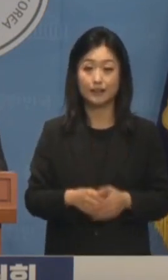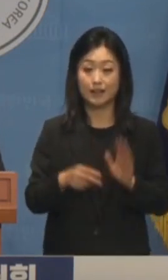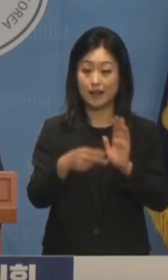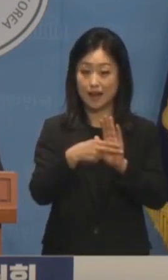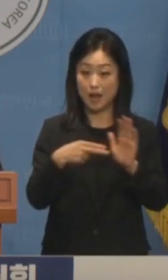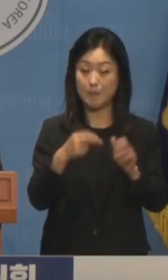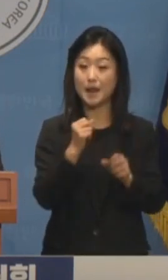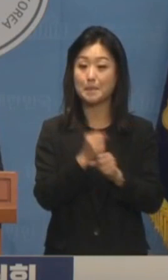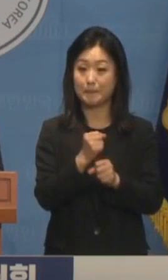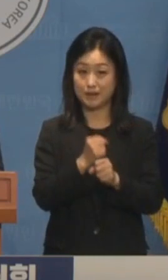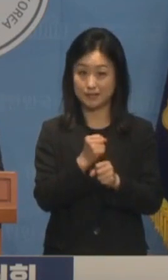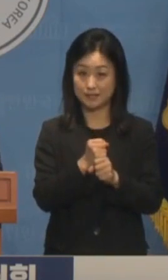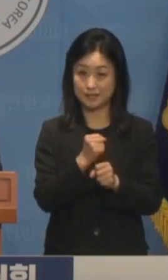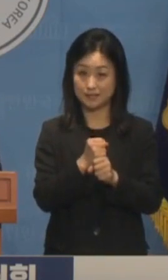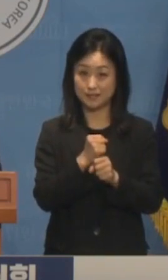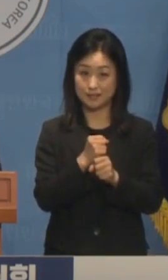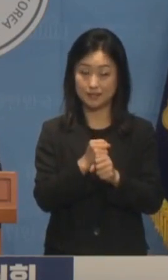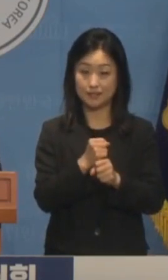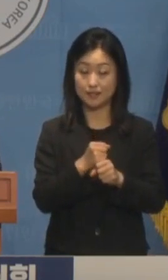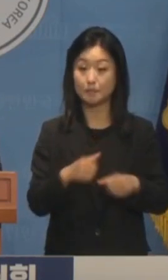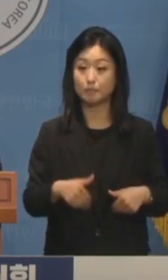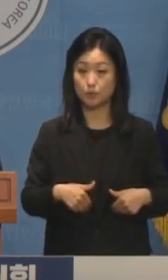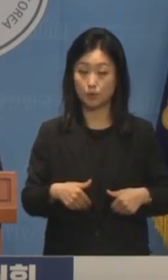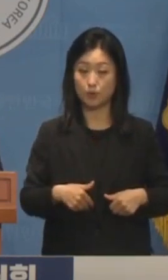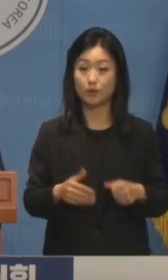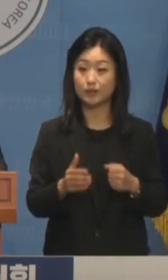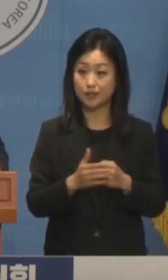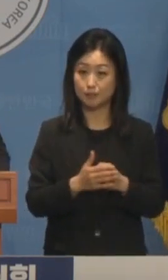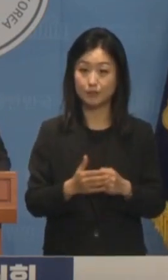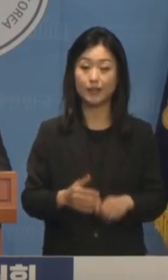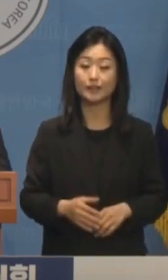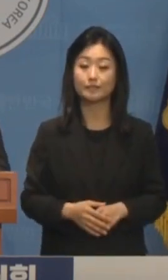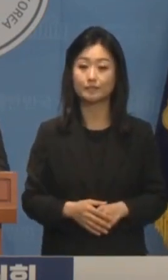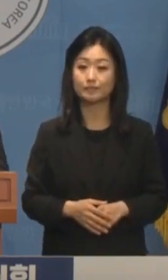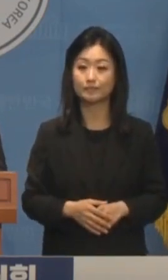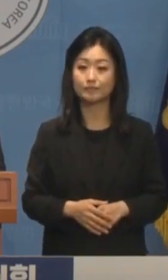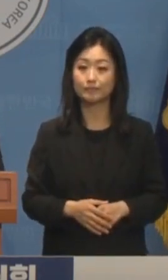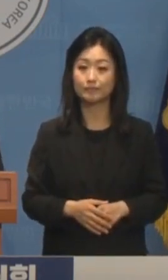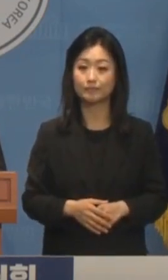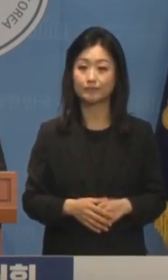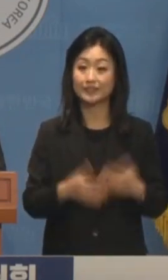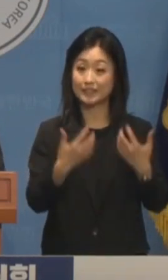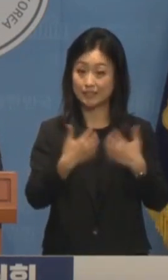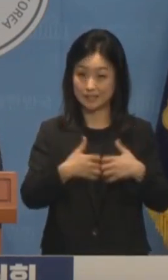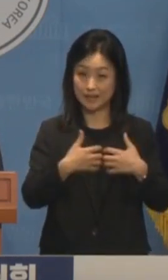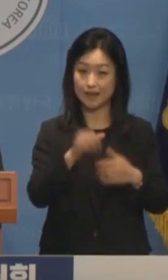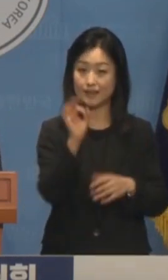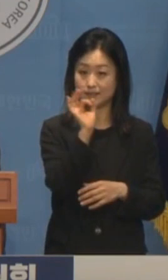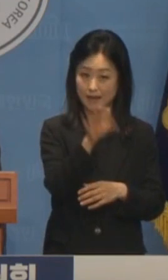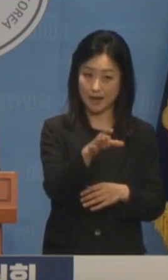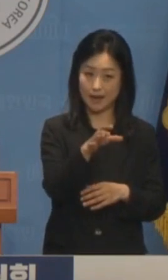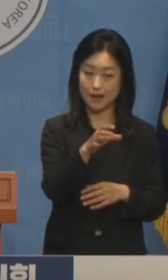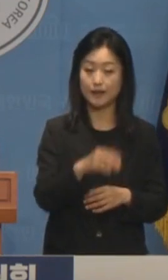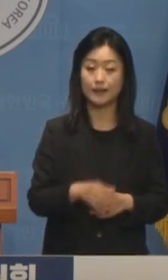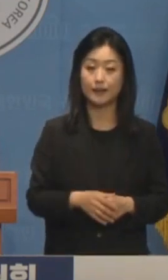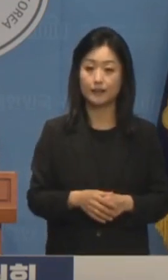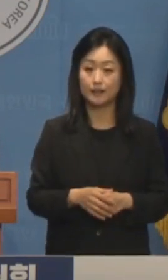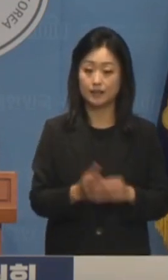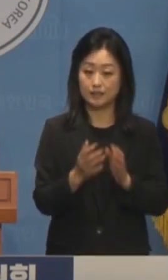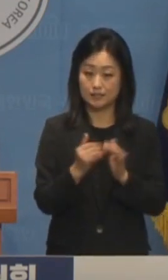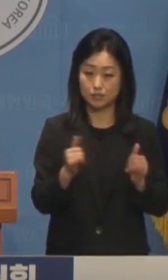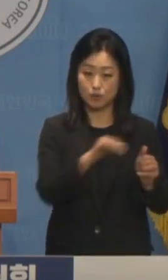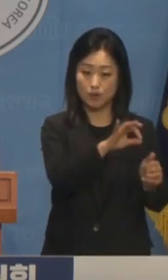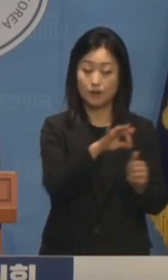라벨을 제작해야 하기 때문에 굉장히 많은 설비와 그리고